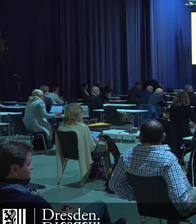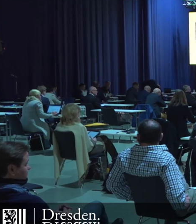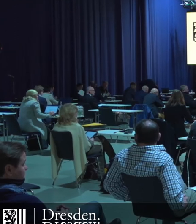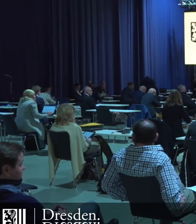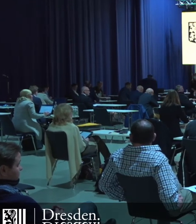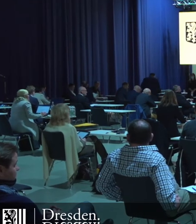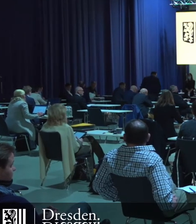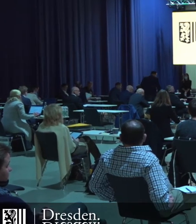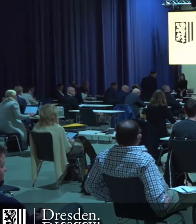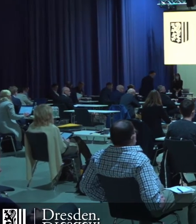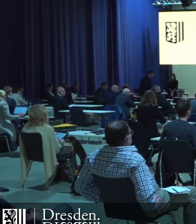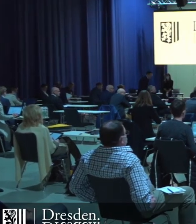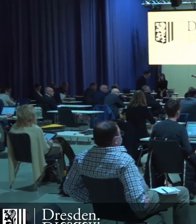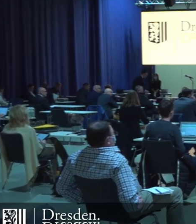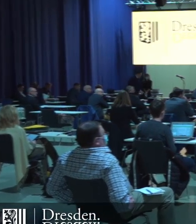Und